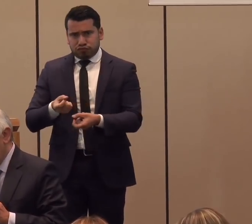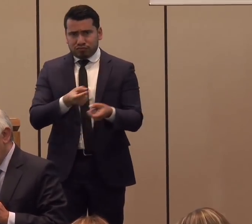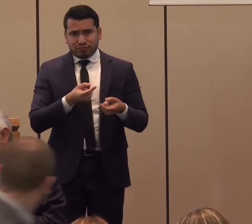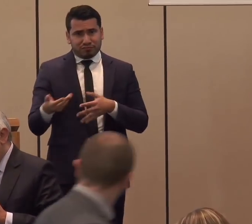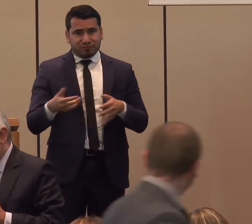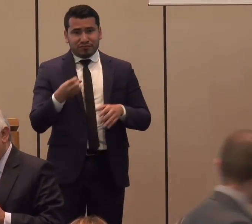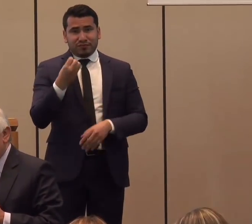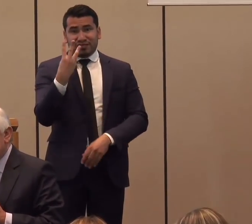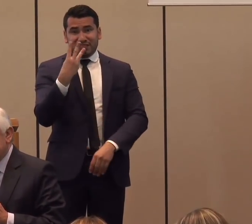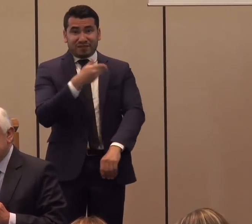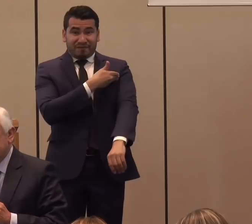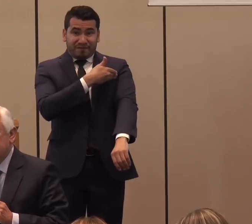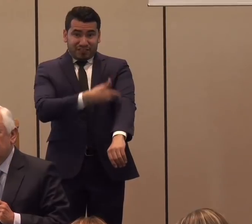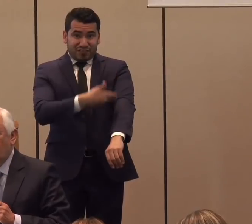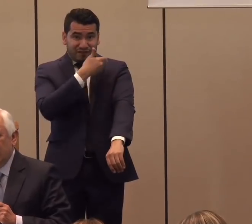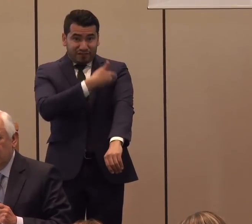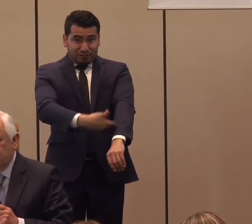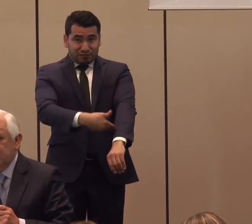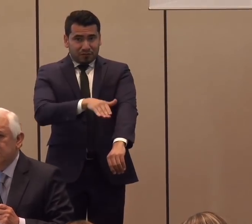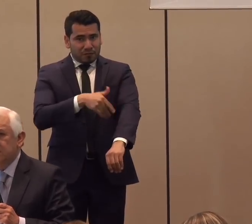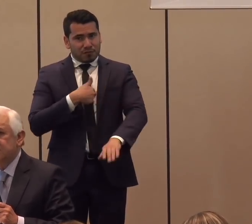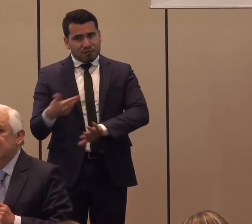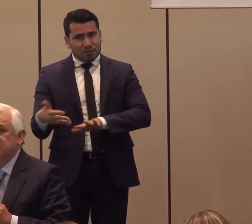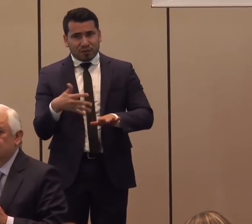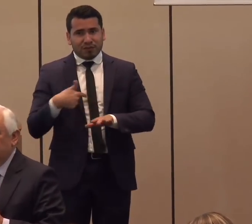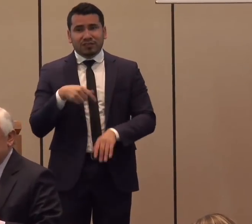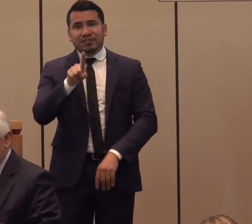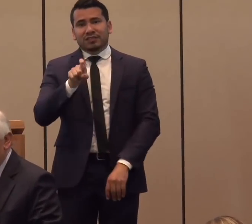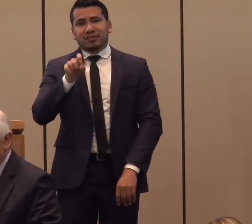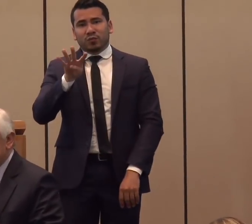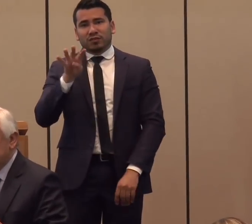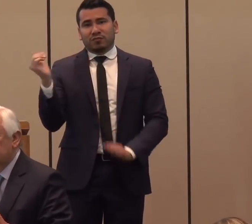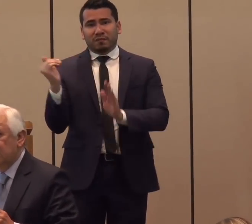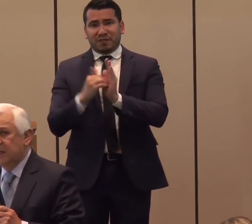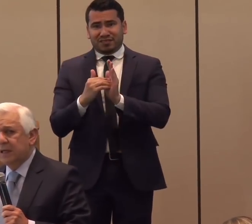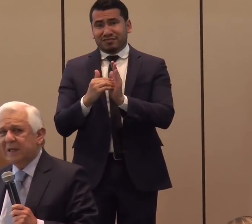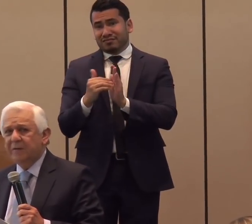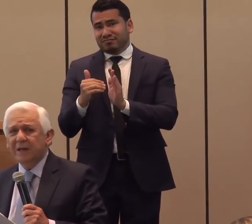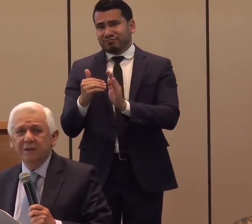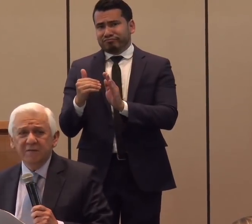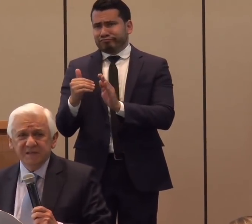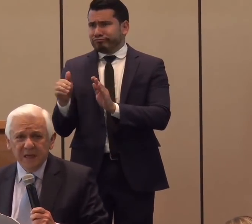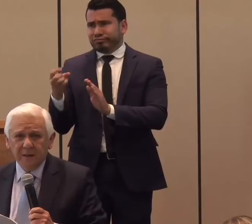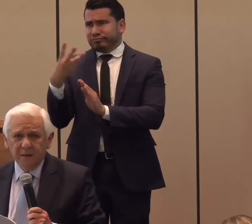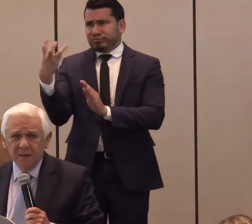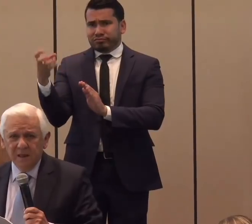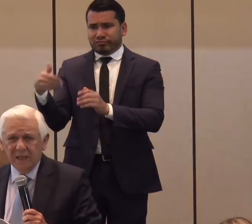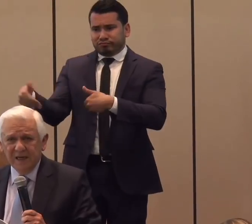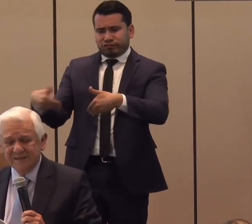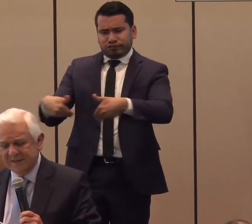pesos a través de 64 mil 300 operaciones que van a